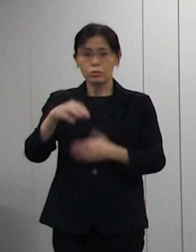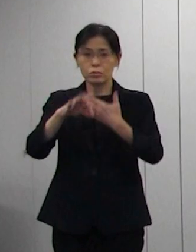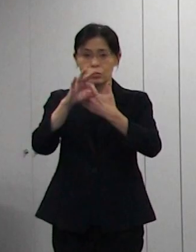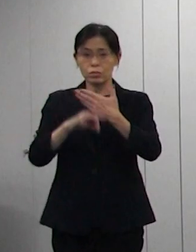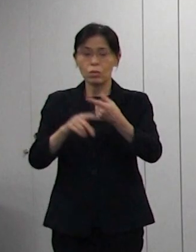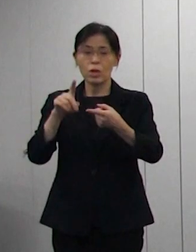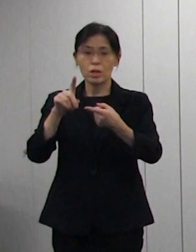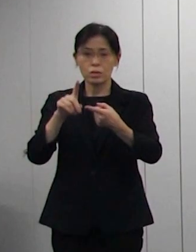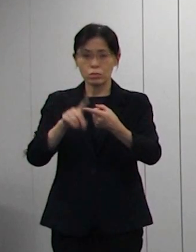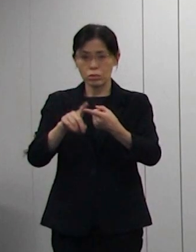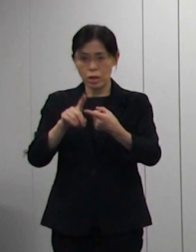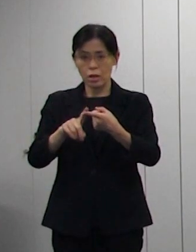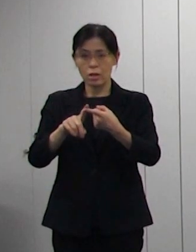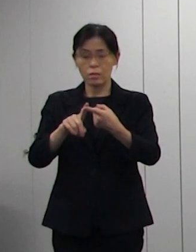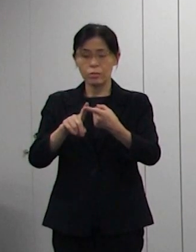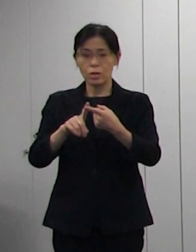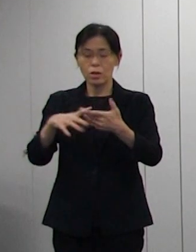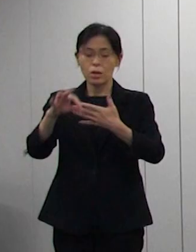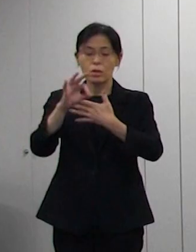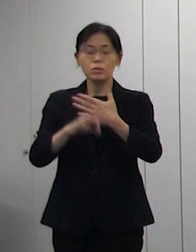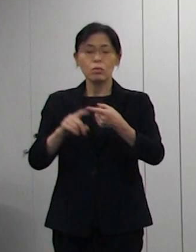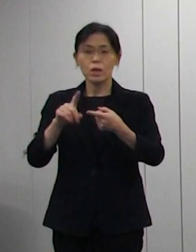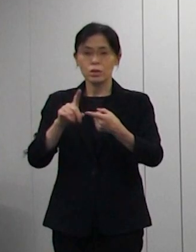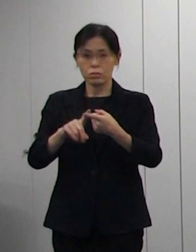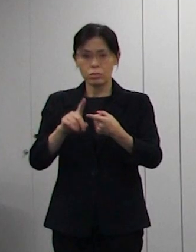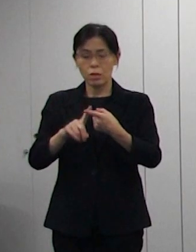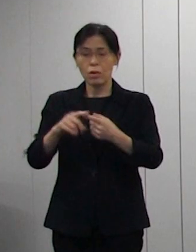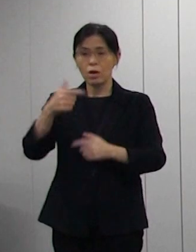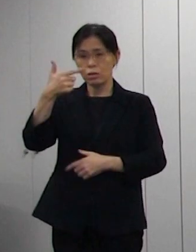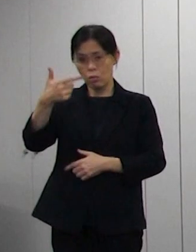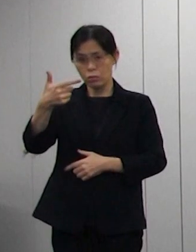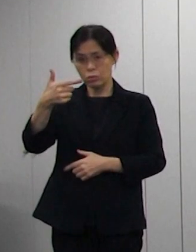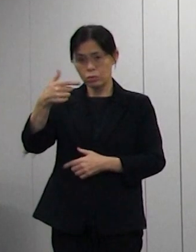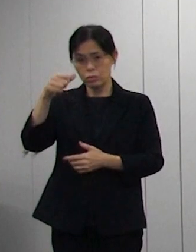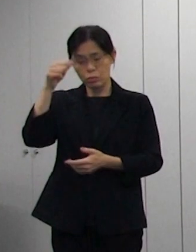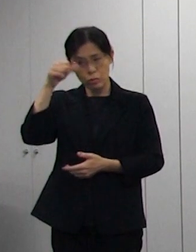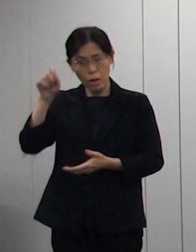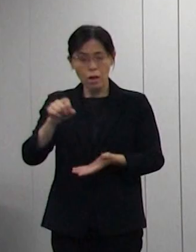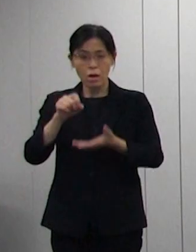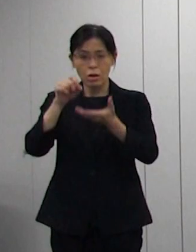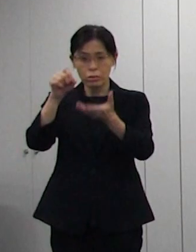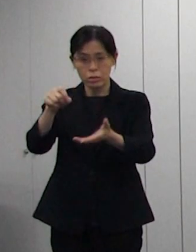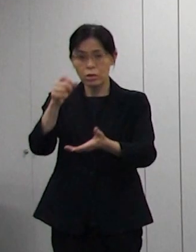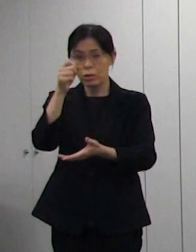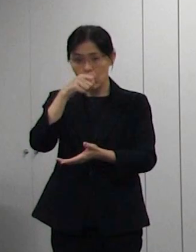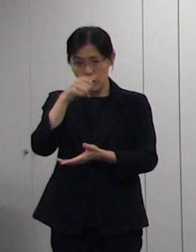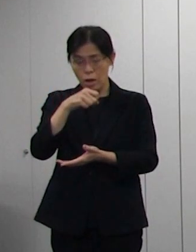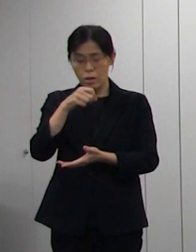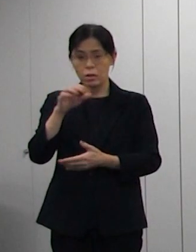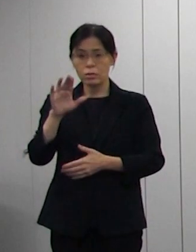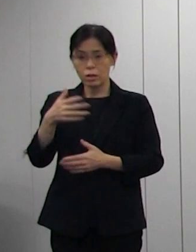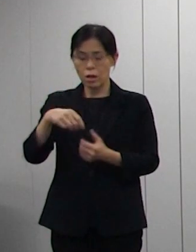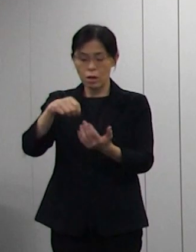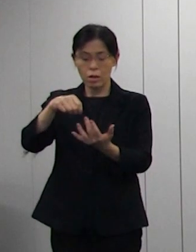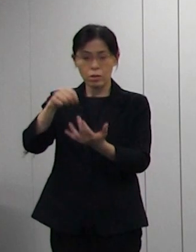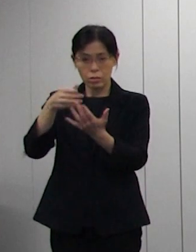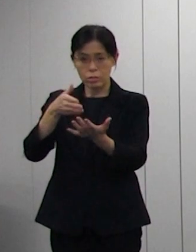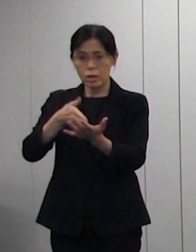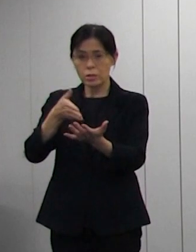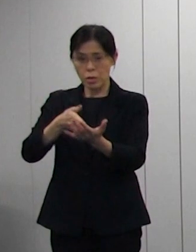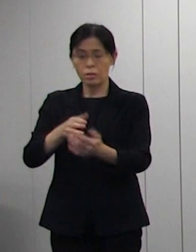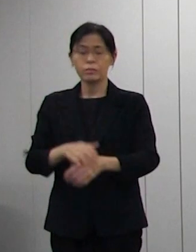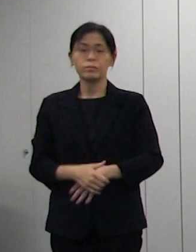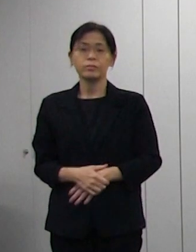例についてであります。条例については6件を提案する予定でありますが、主なものについて説明をいた